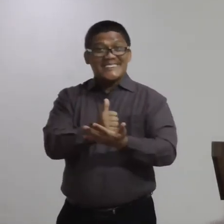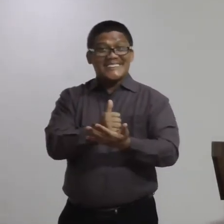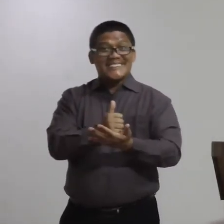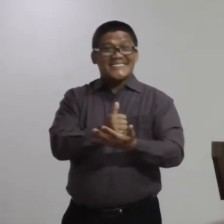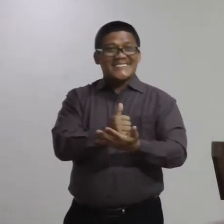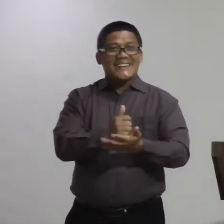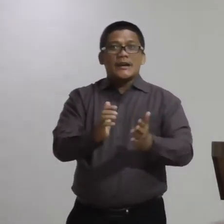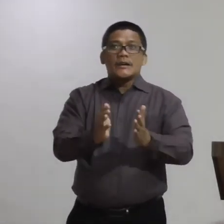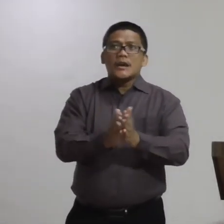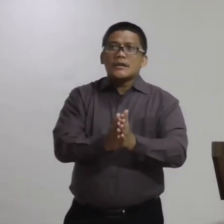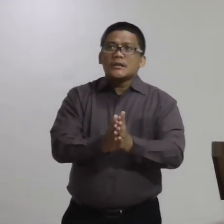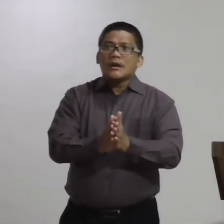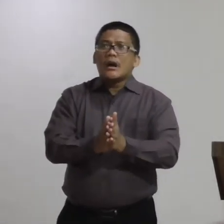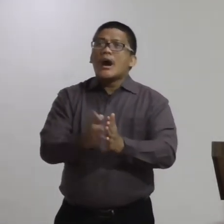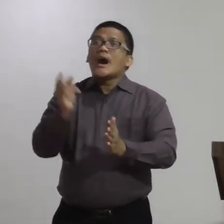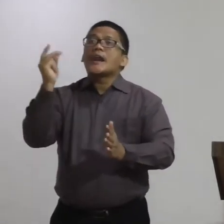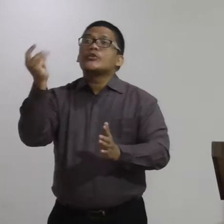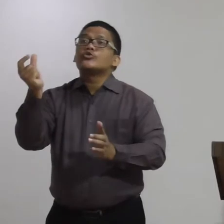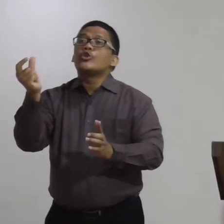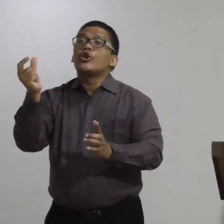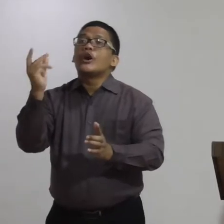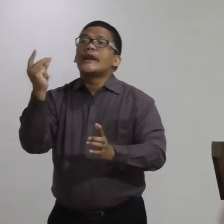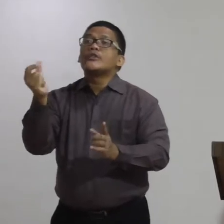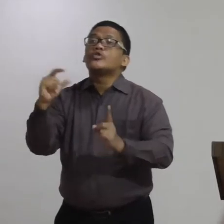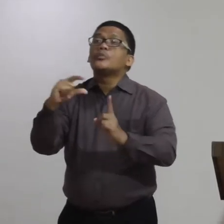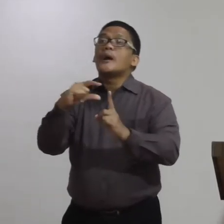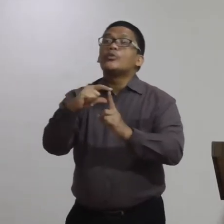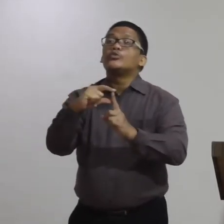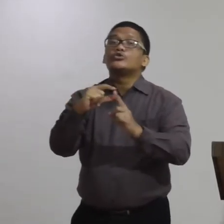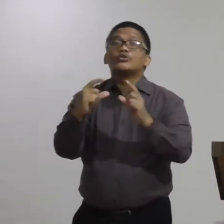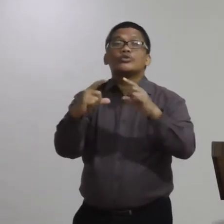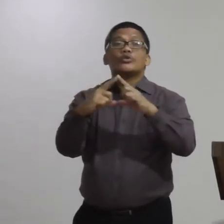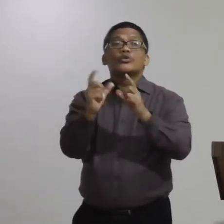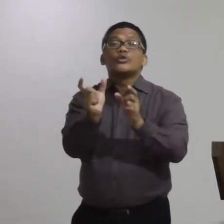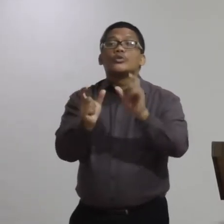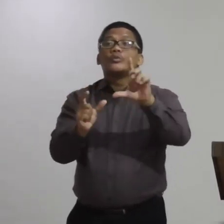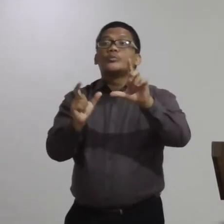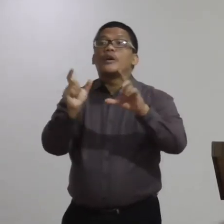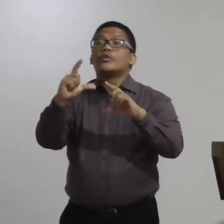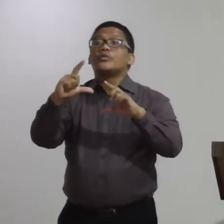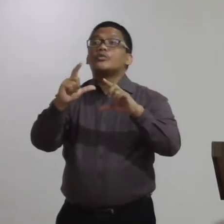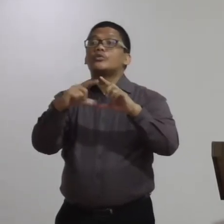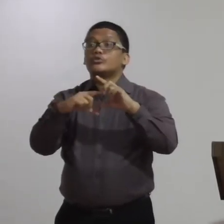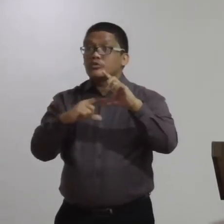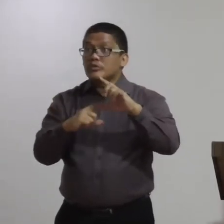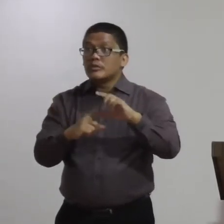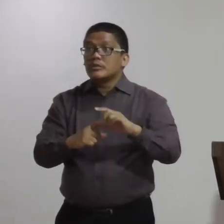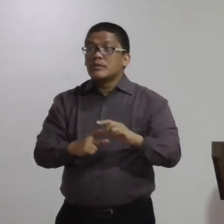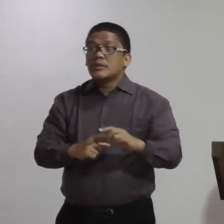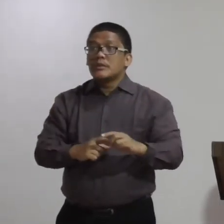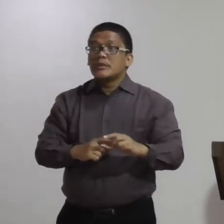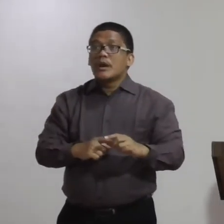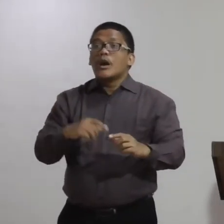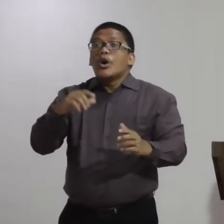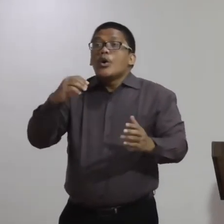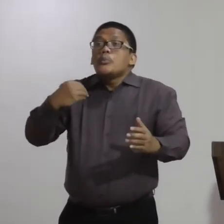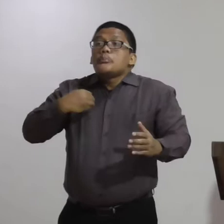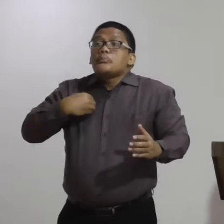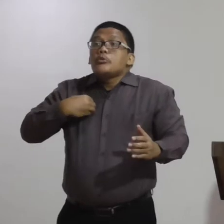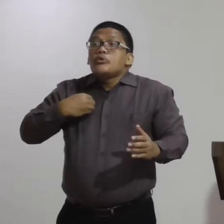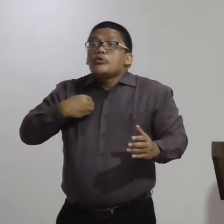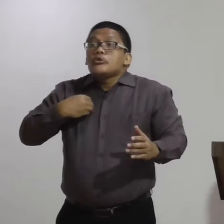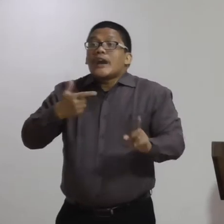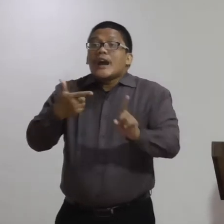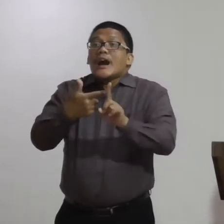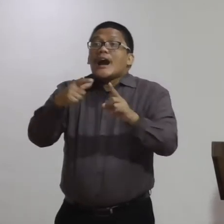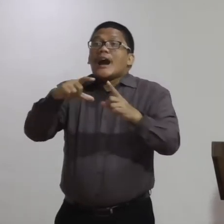Dan bahkan Paulus juga betul menunjukkan bahwa jemaat Kristus mempunyai keistimewaan dan kekayaan